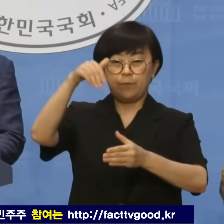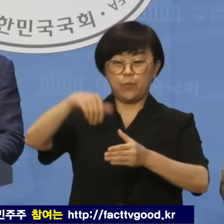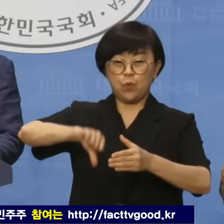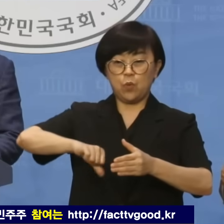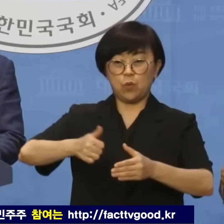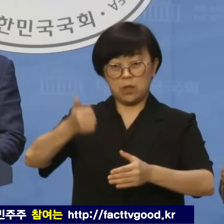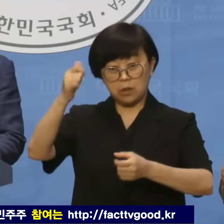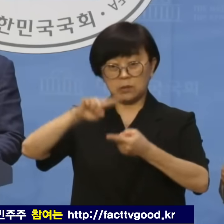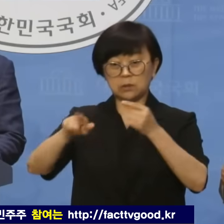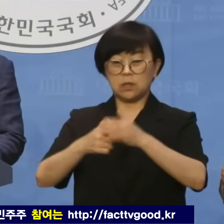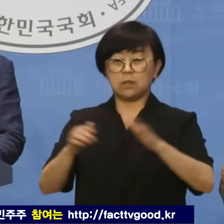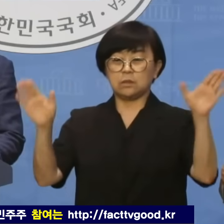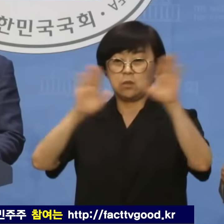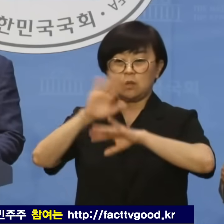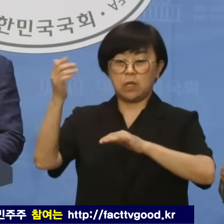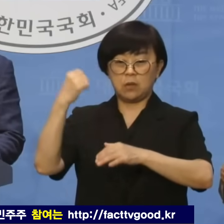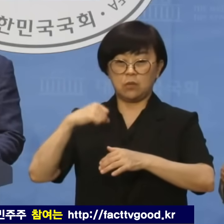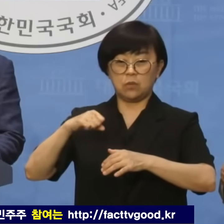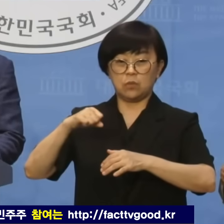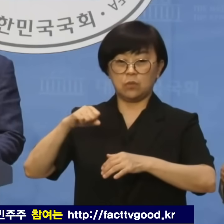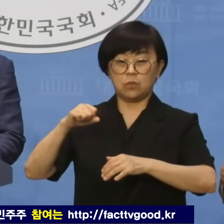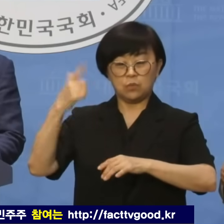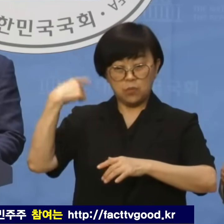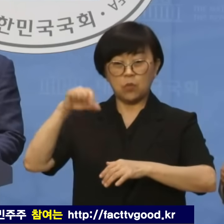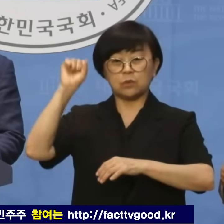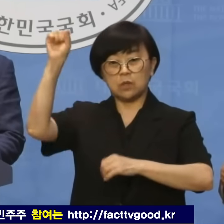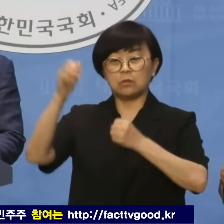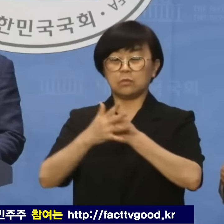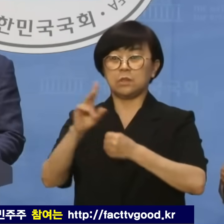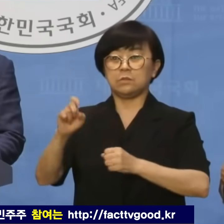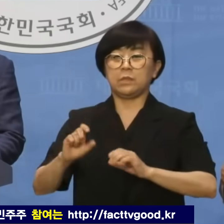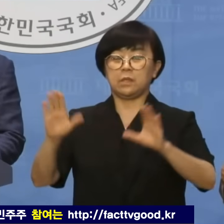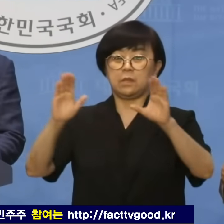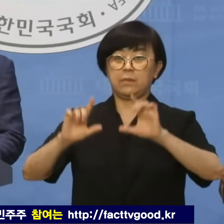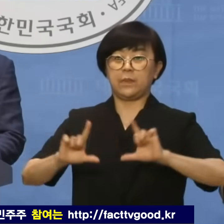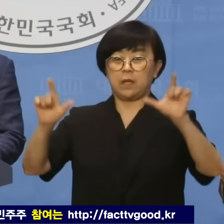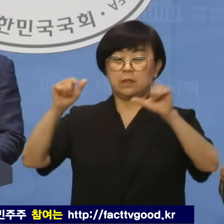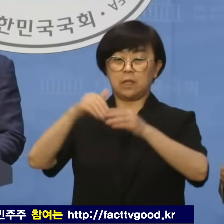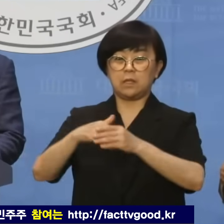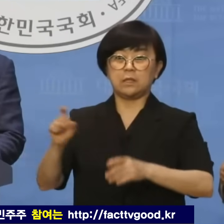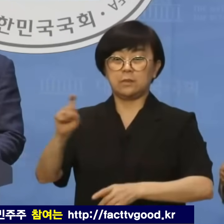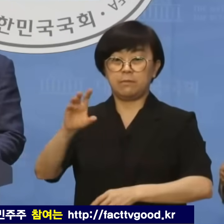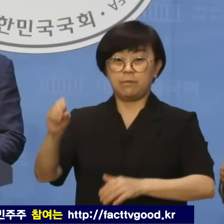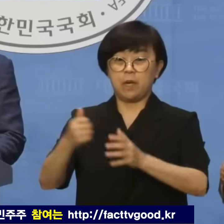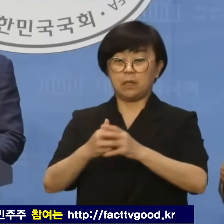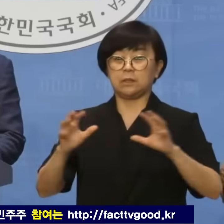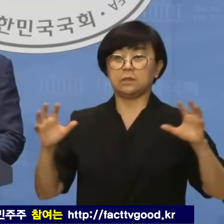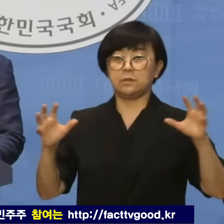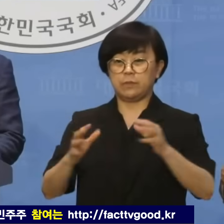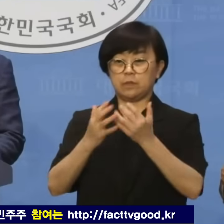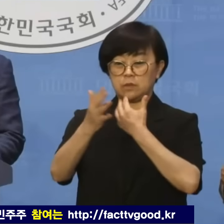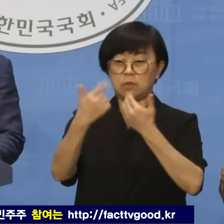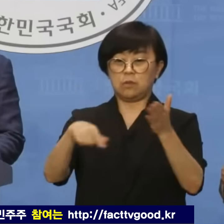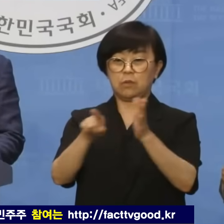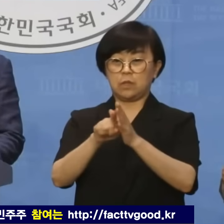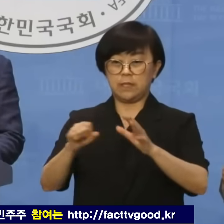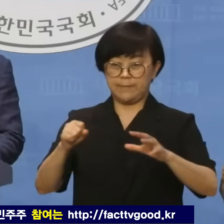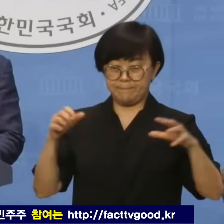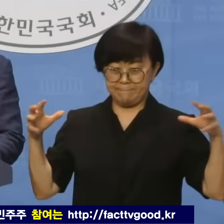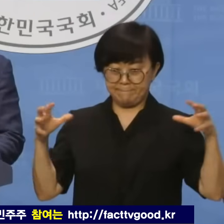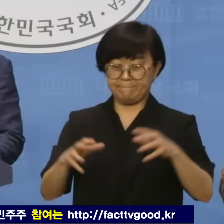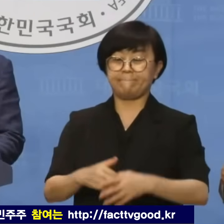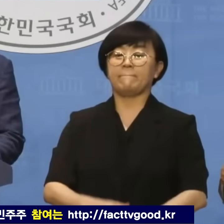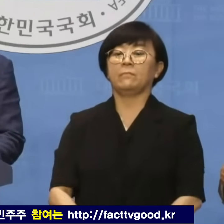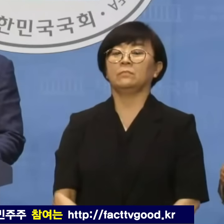전부터 철야 농성을 진행하고 21일 표결 당일 10만 집회 성사를 위해 총력을